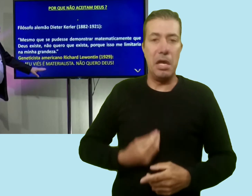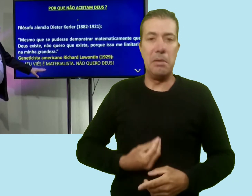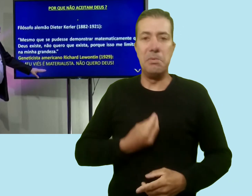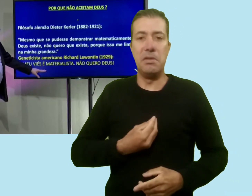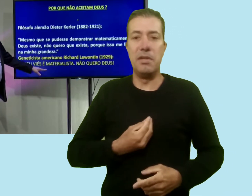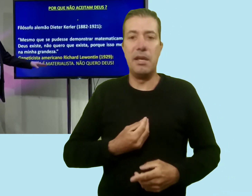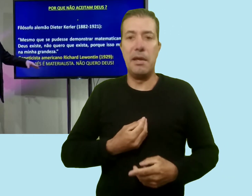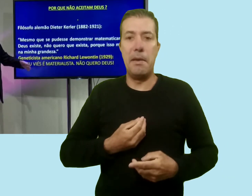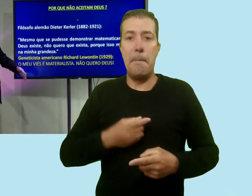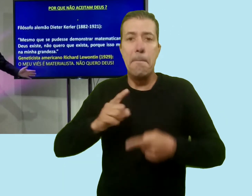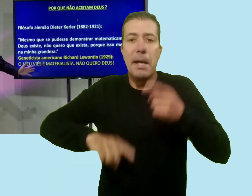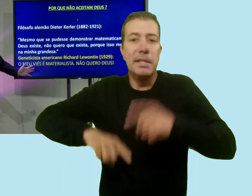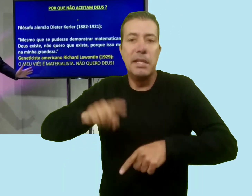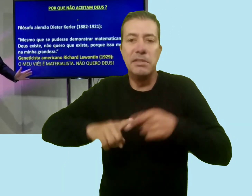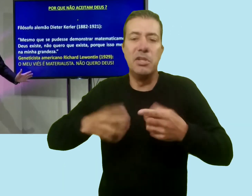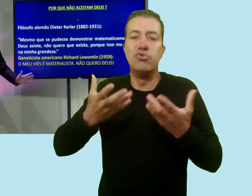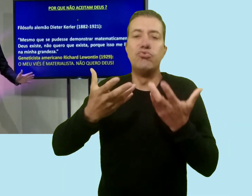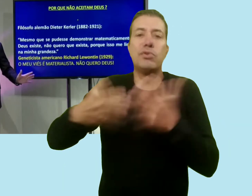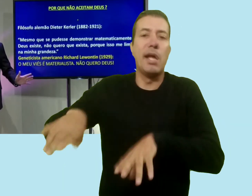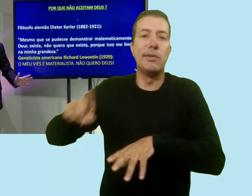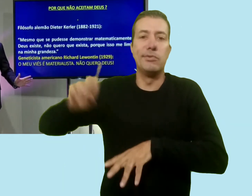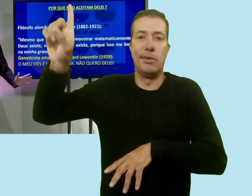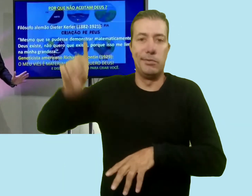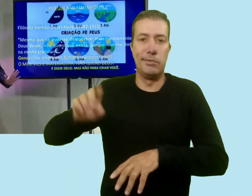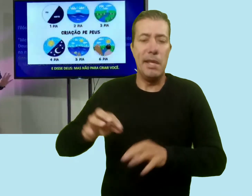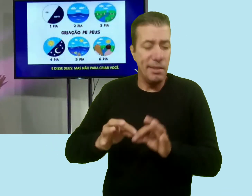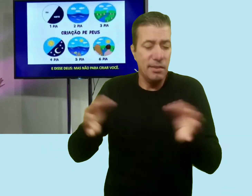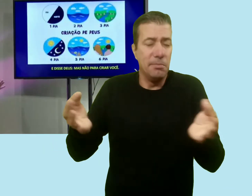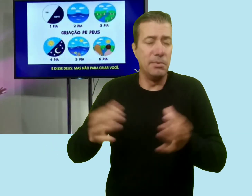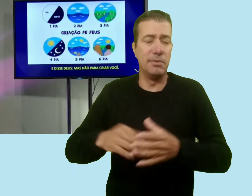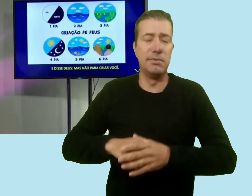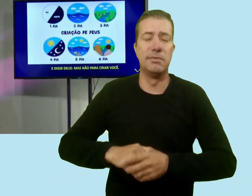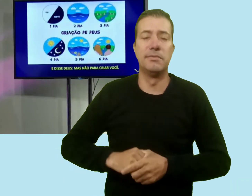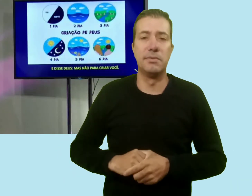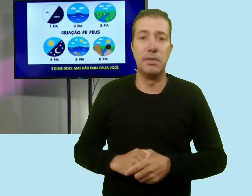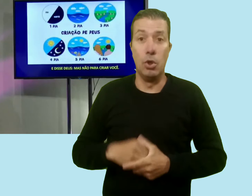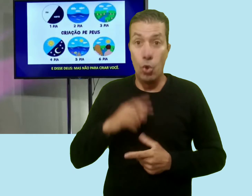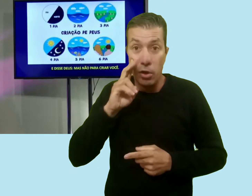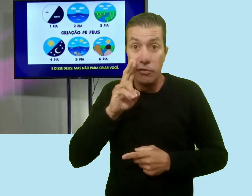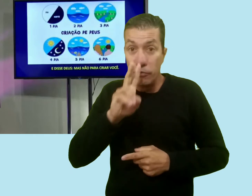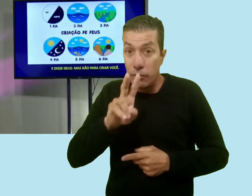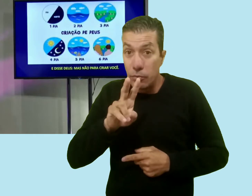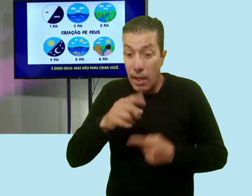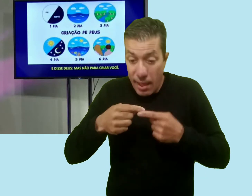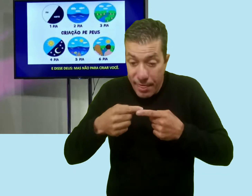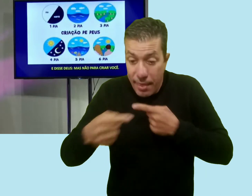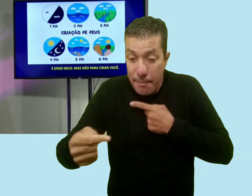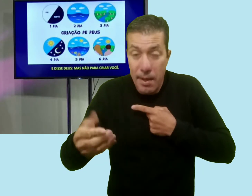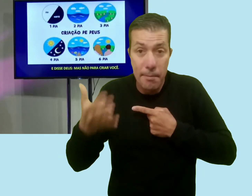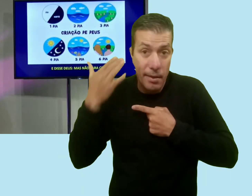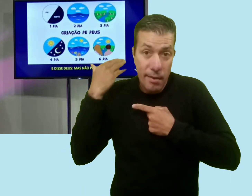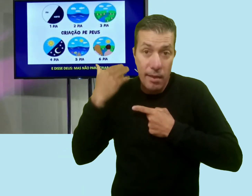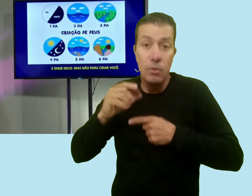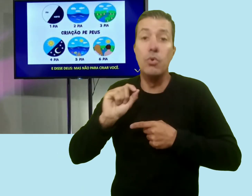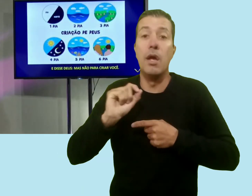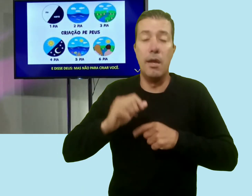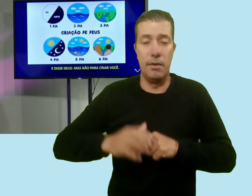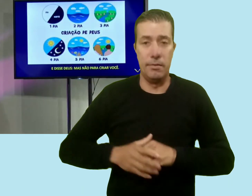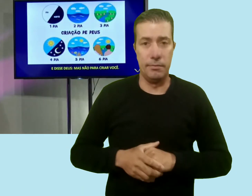é materialista porque eu não quero Deus. É simples assim, tá? Nós vimos na semana